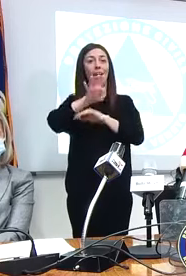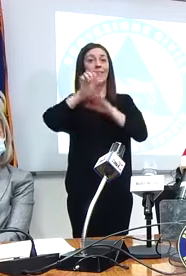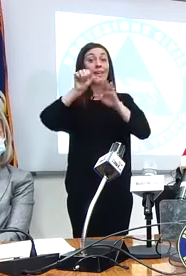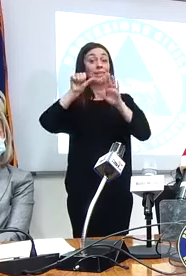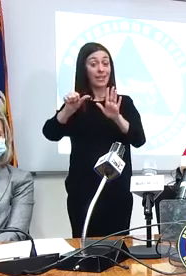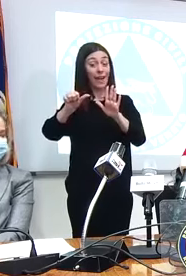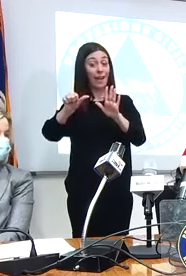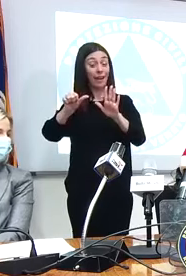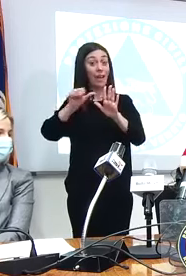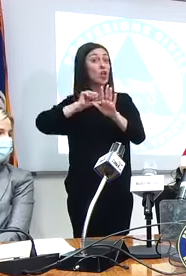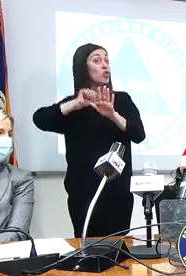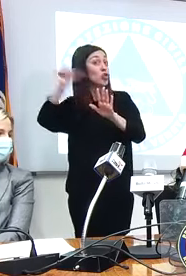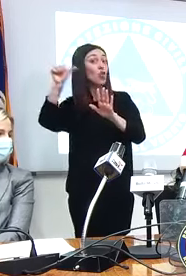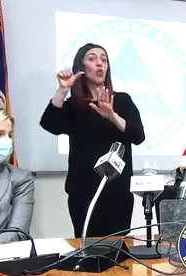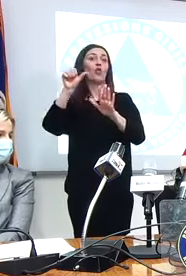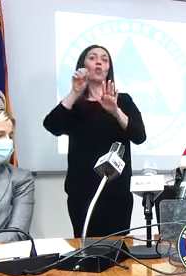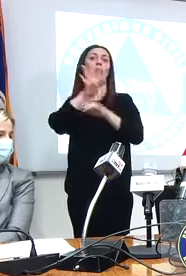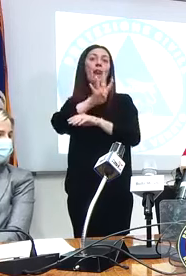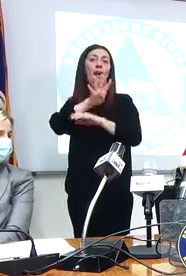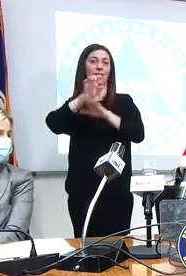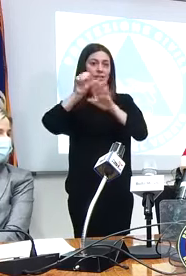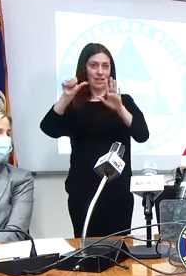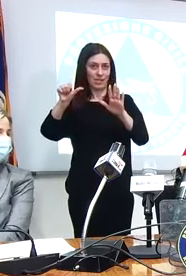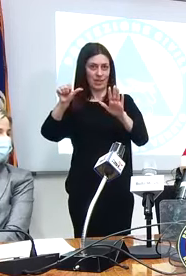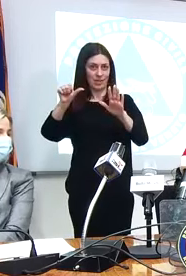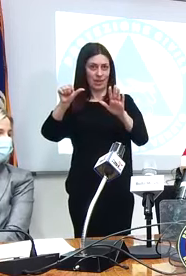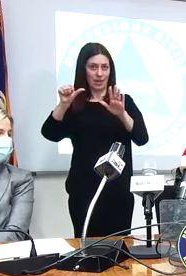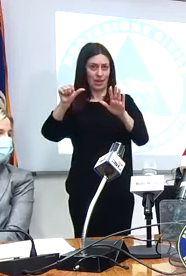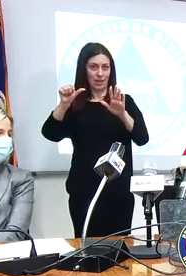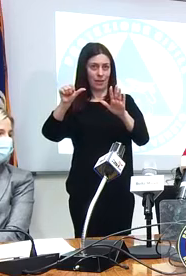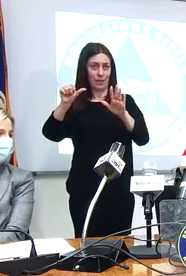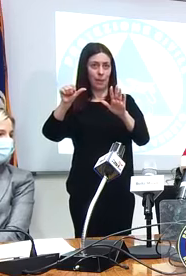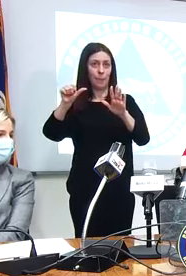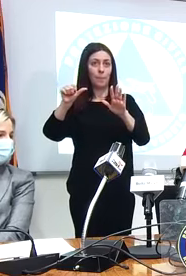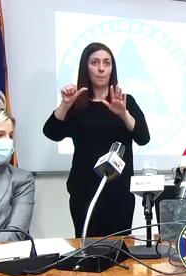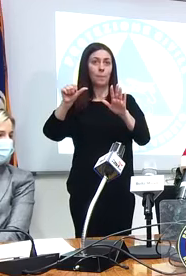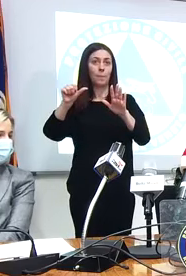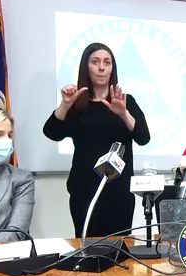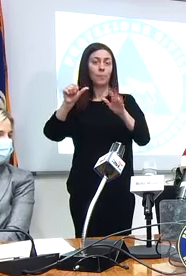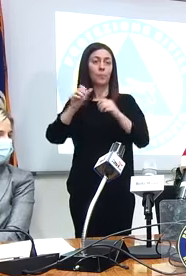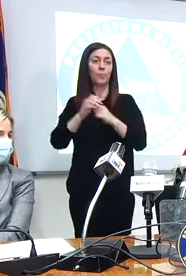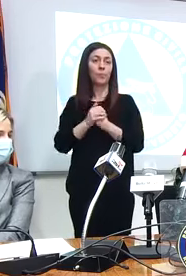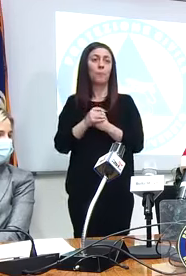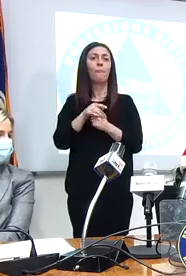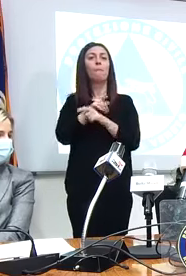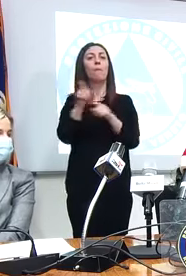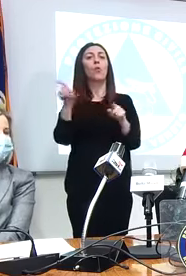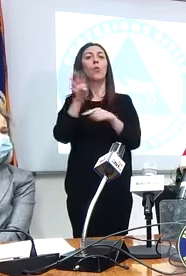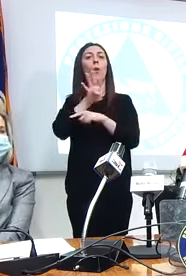Solo i 46. Andiamo per coorte e sono quelli che sono il numero di